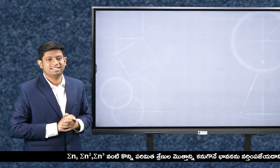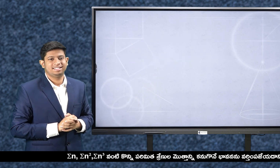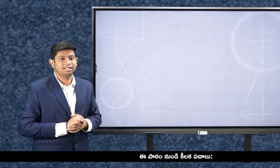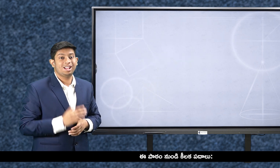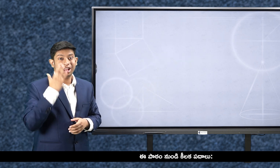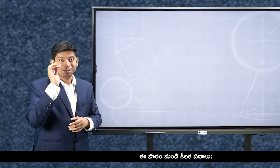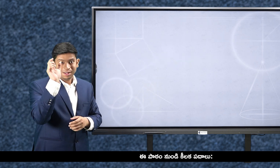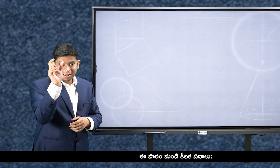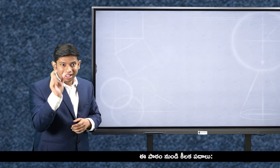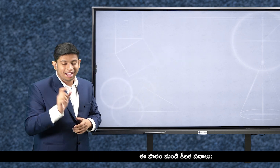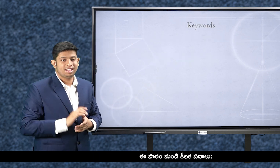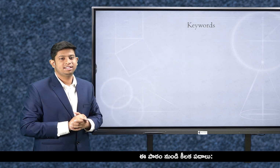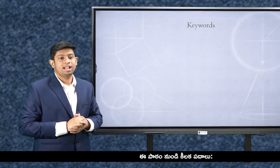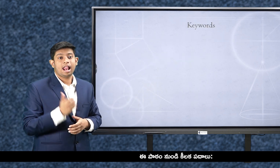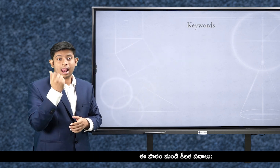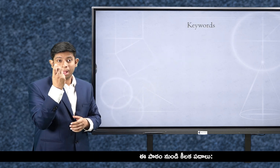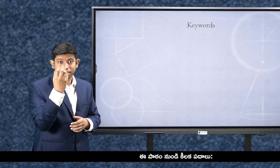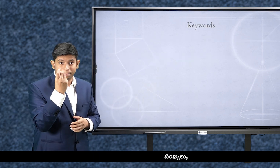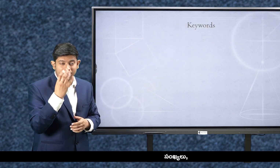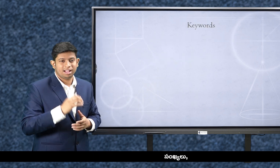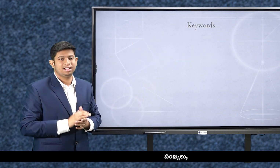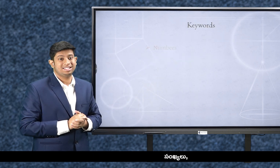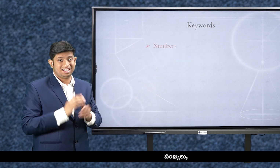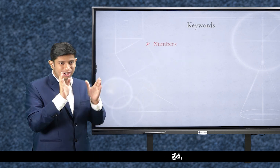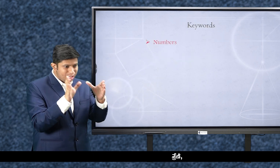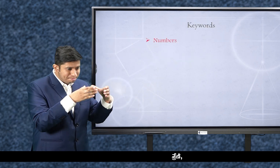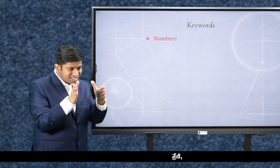ఈ పాఠం నుండి కీలక పదాలు: సంఖ్యలు, శ్రేణి,